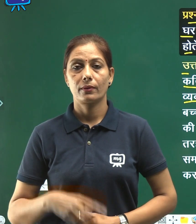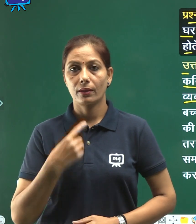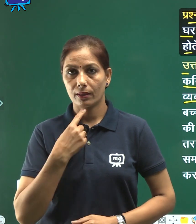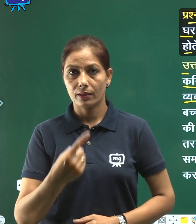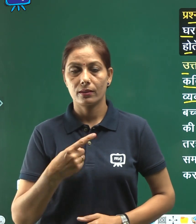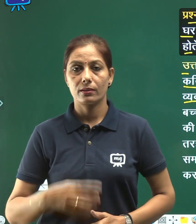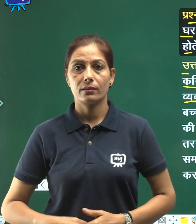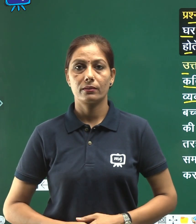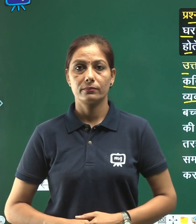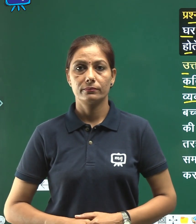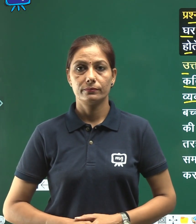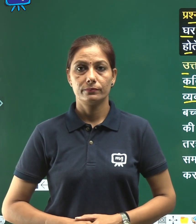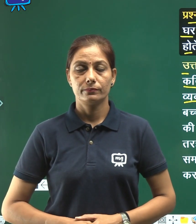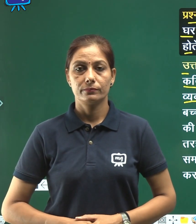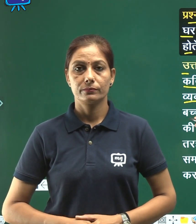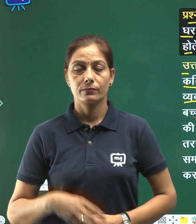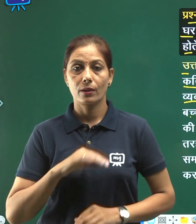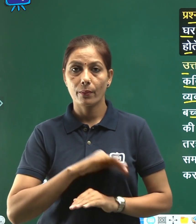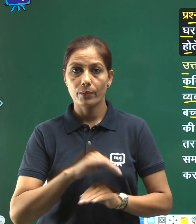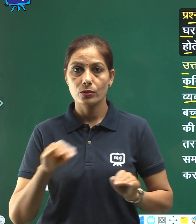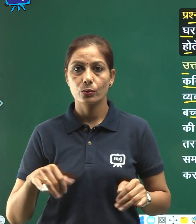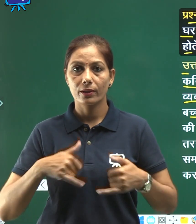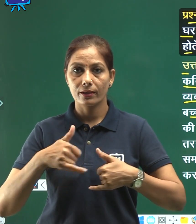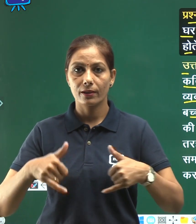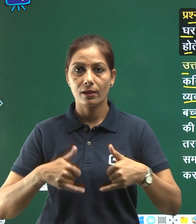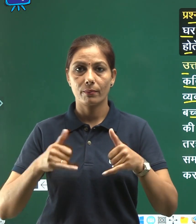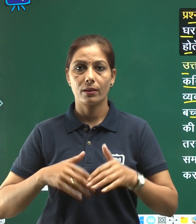कहता है कि बच्चों के खेल में